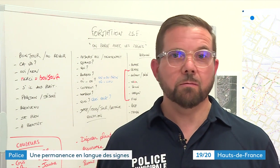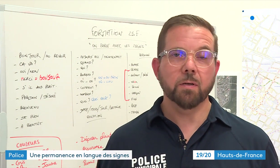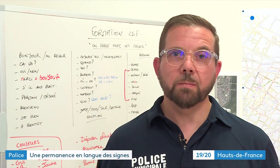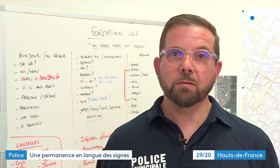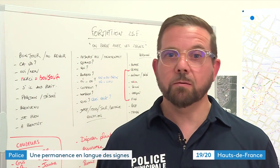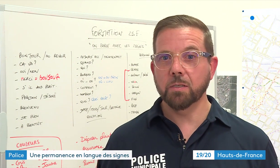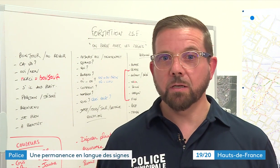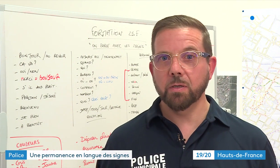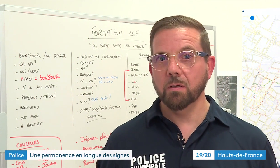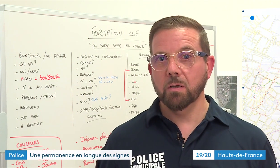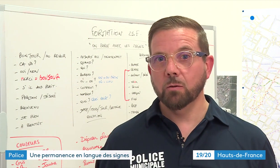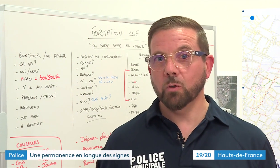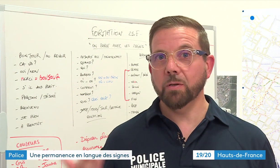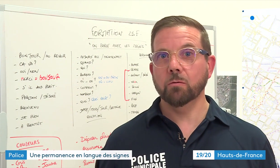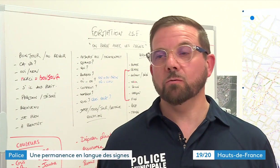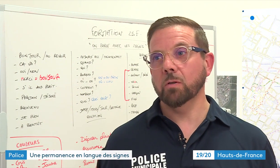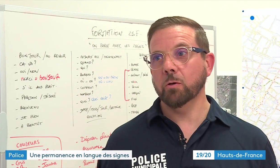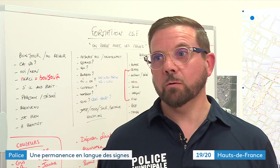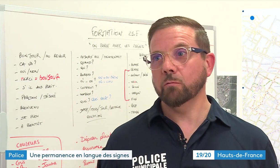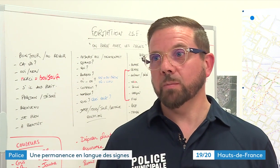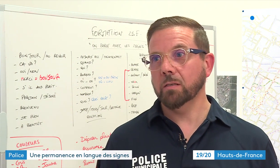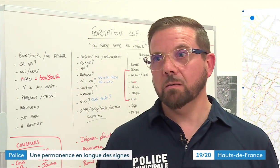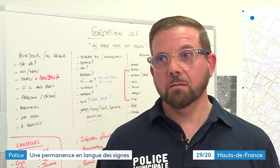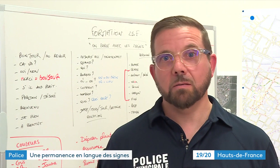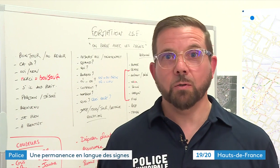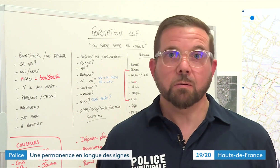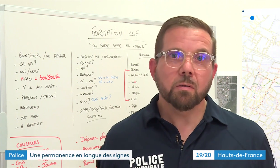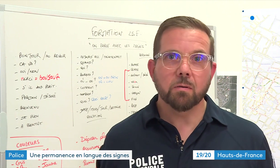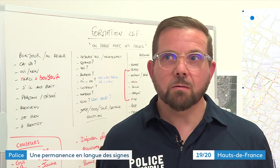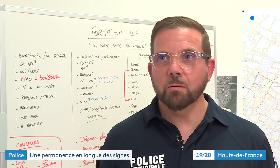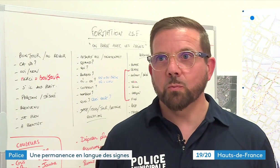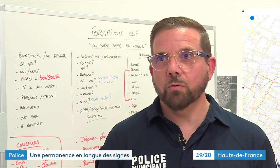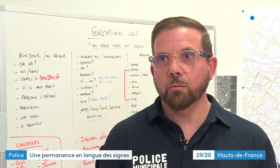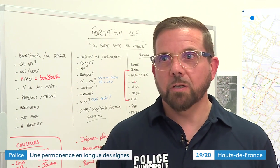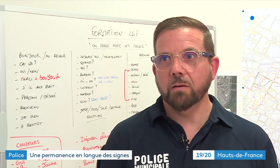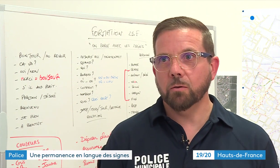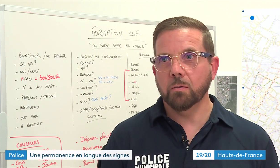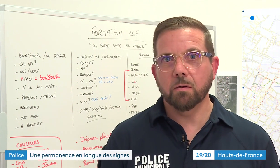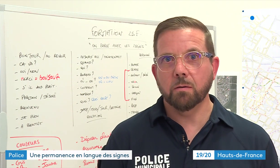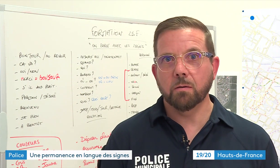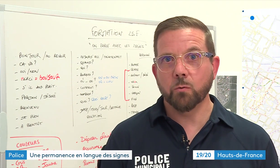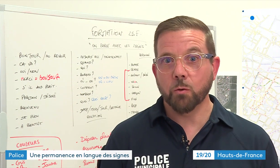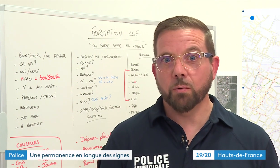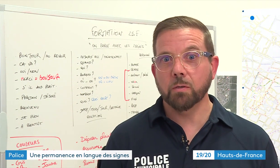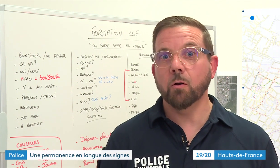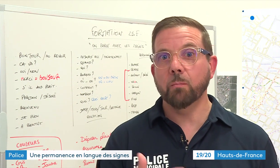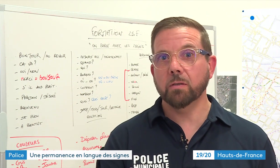Les personnes handicapées, dont les personnes sourdes et malentendantes font partie. C'est important de pouvoir communiquer avec eux, de les comprendre et leur apporter